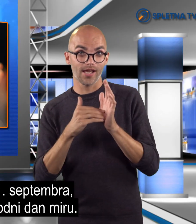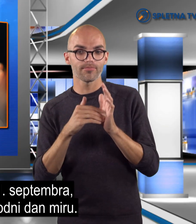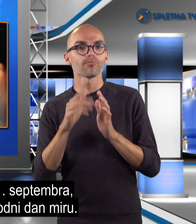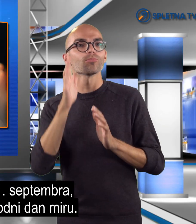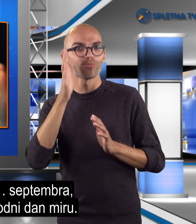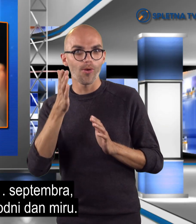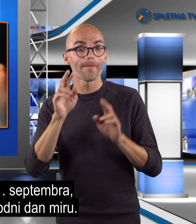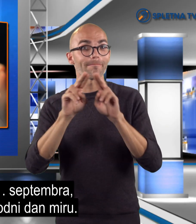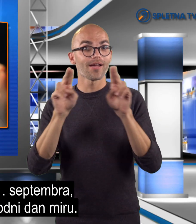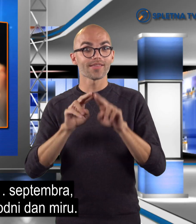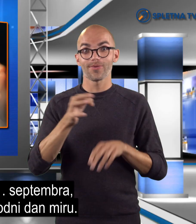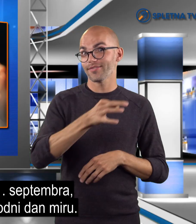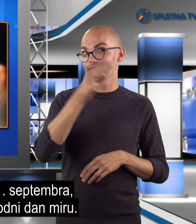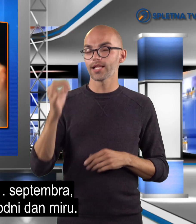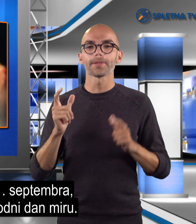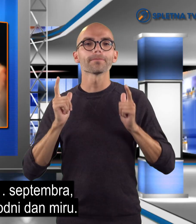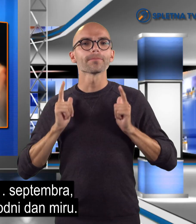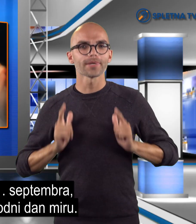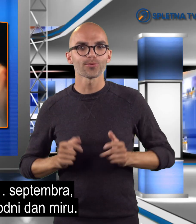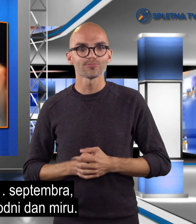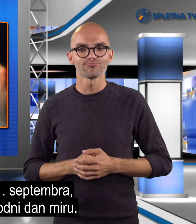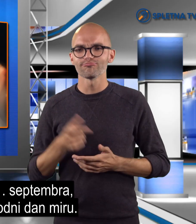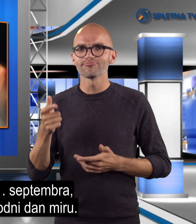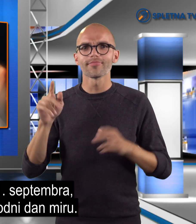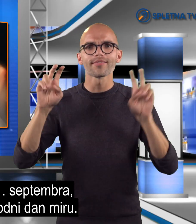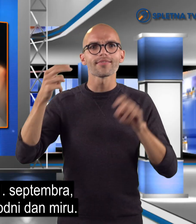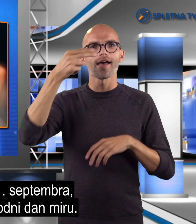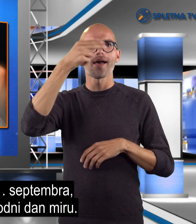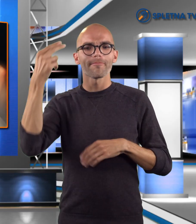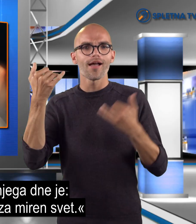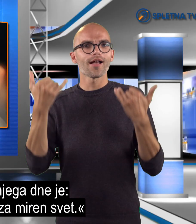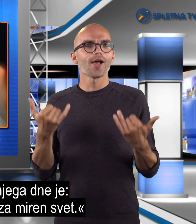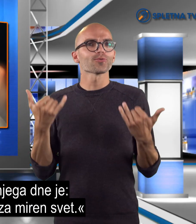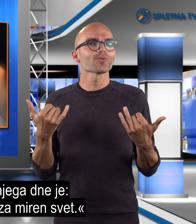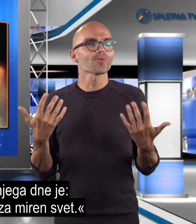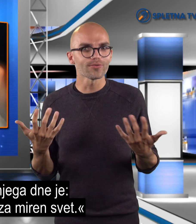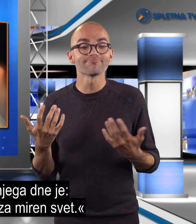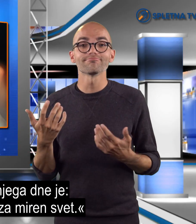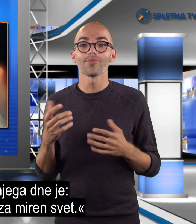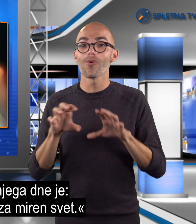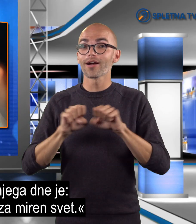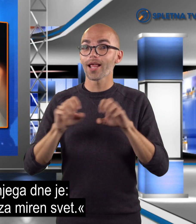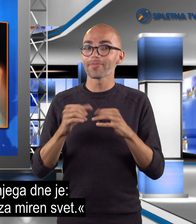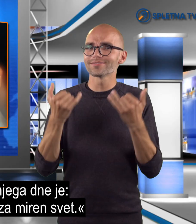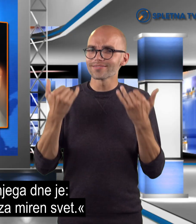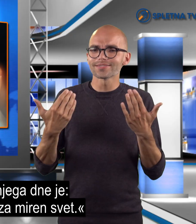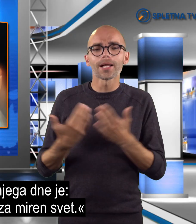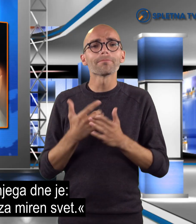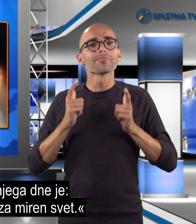nedeljo 21. septembra je bil Mednarodni dan miru. Tema letošnjega dne je: